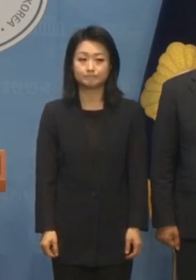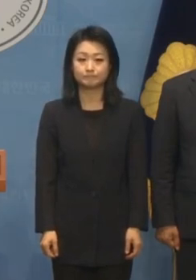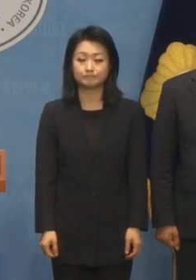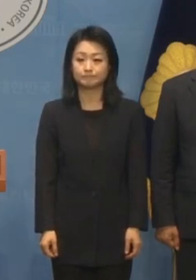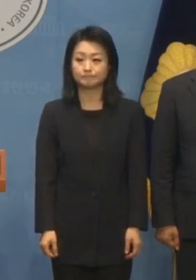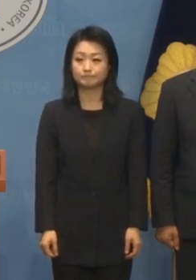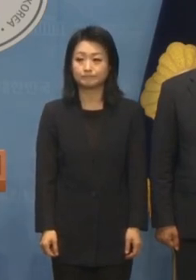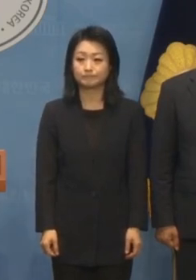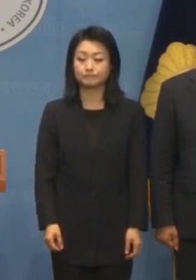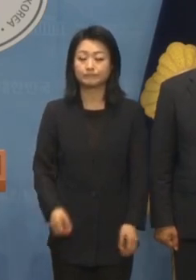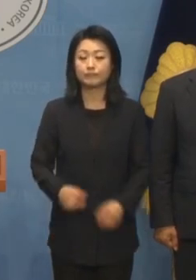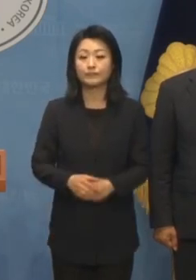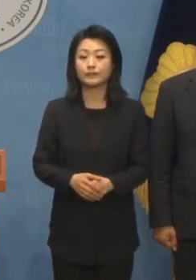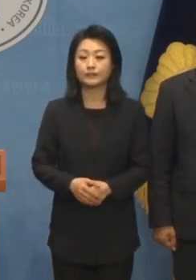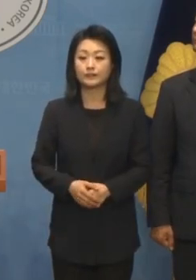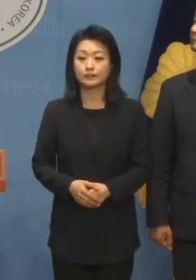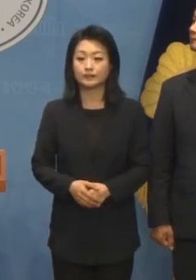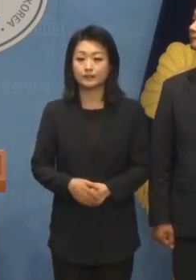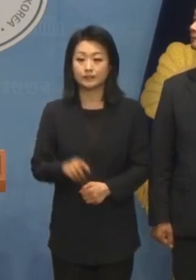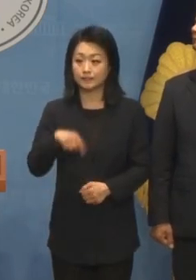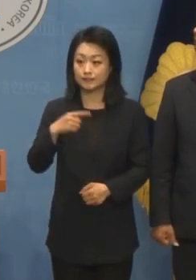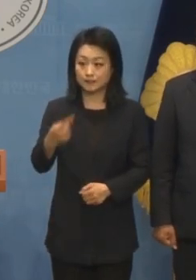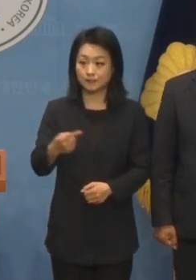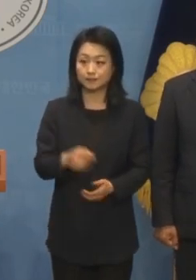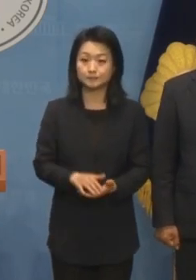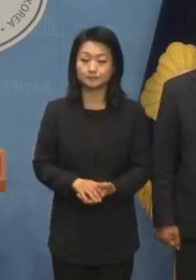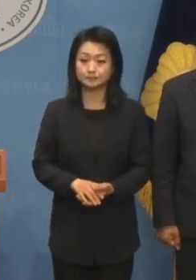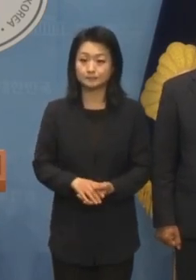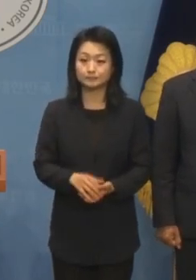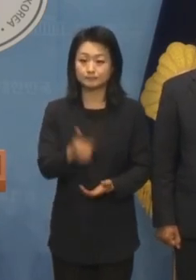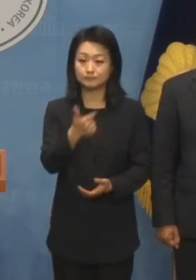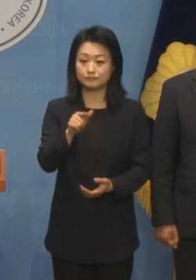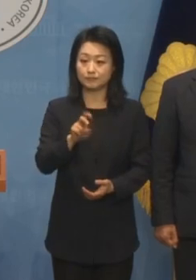예, 그 사이에 양분함 당선자께서도 오셨습니다.